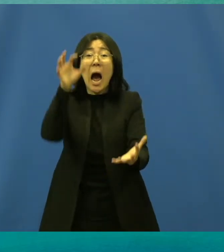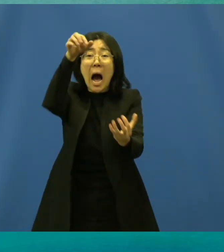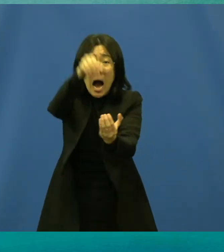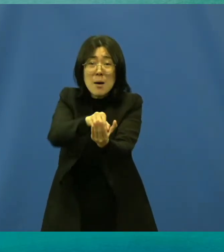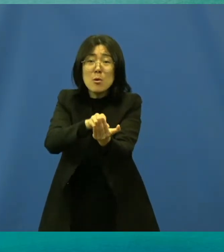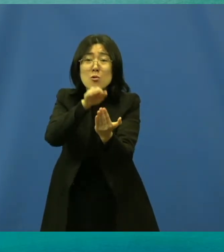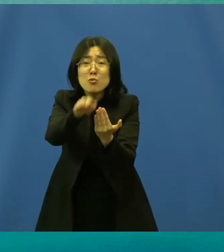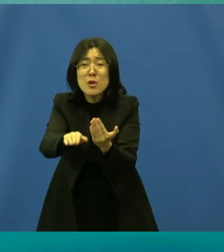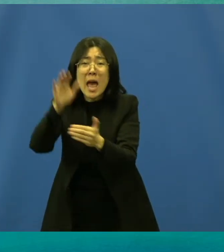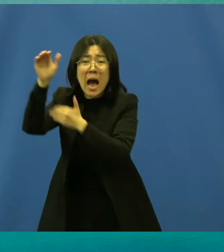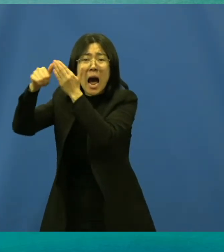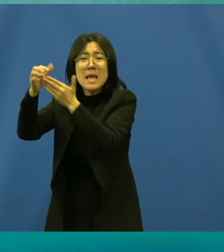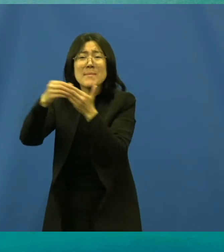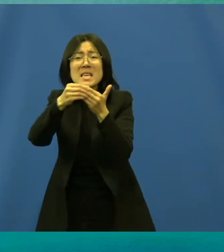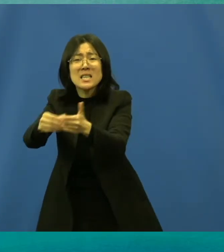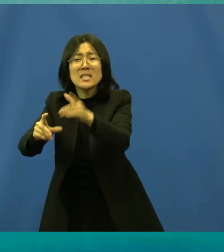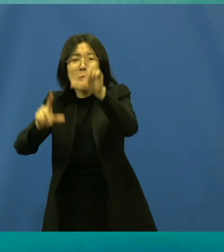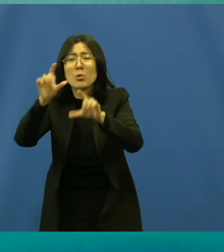있습니다.